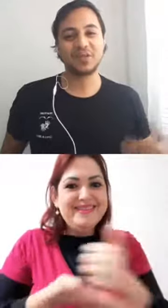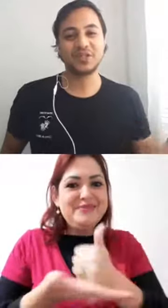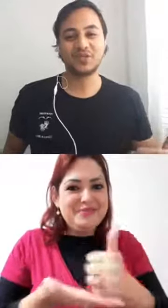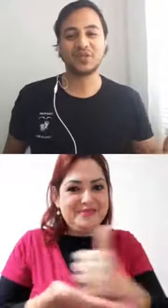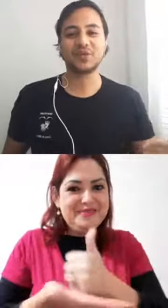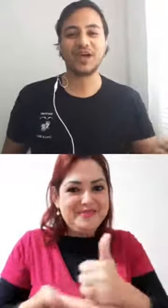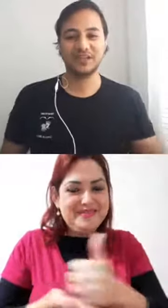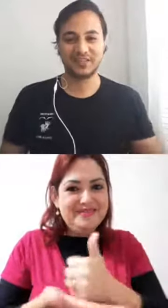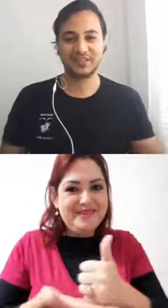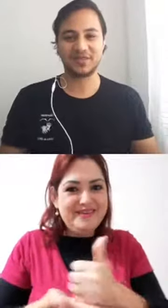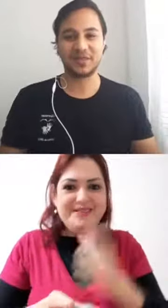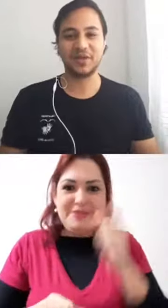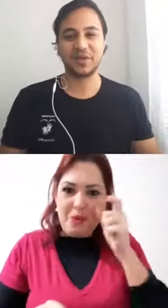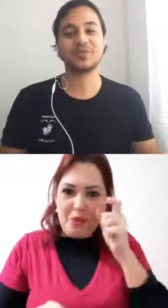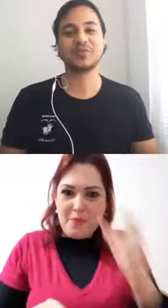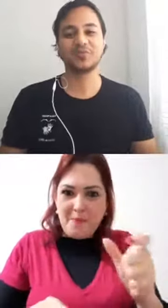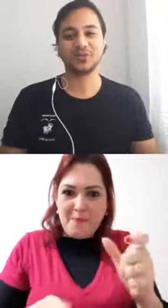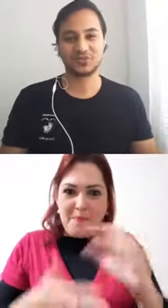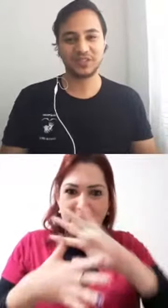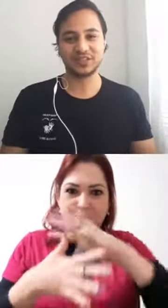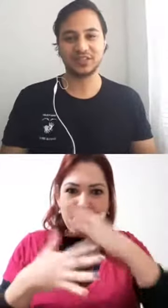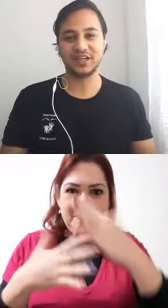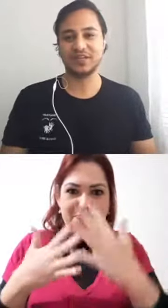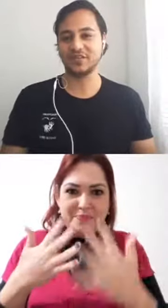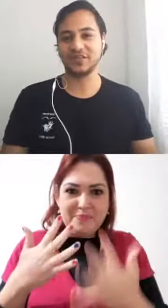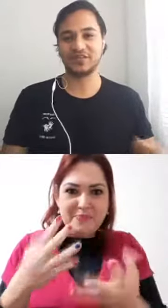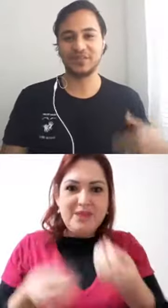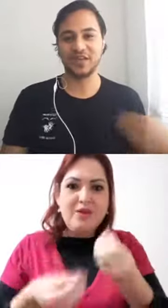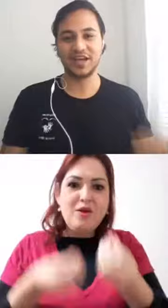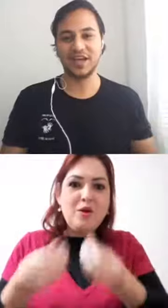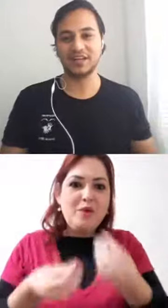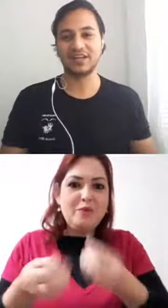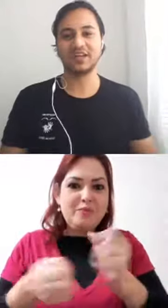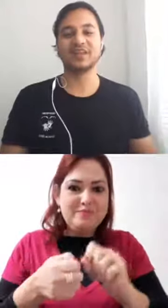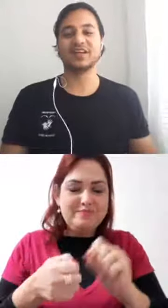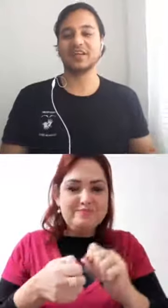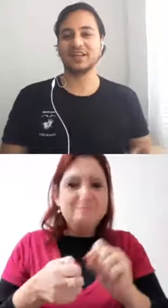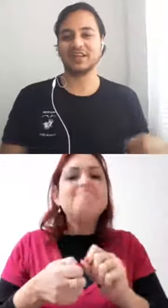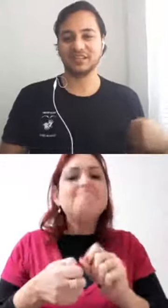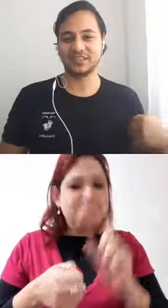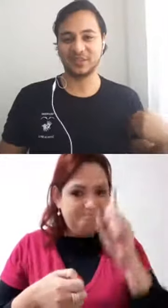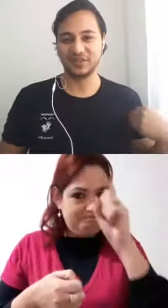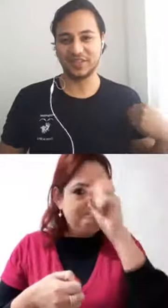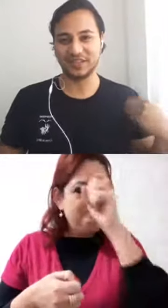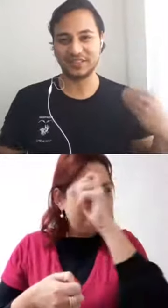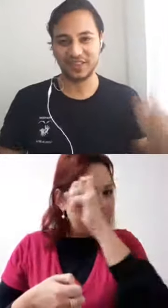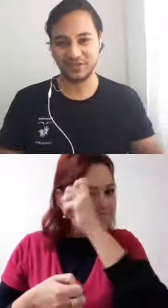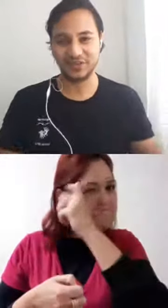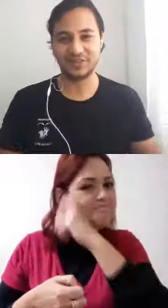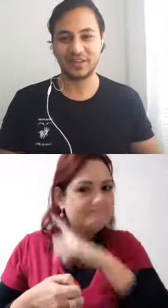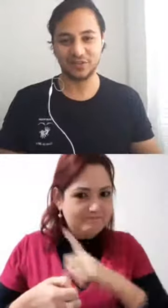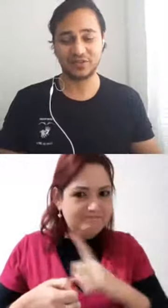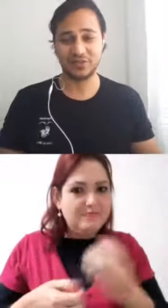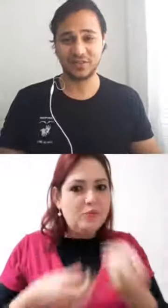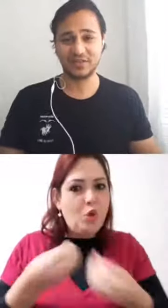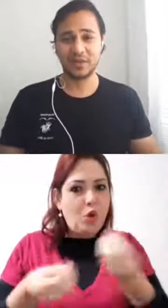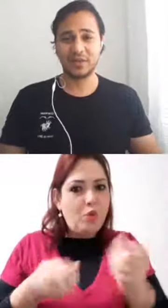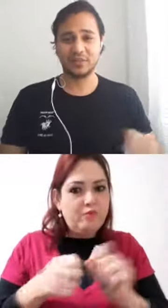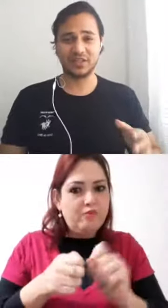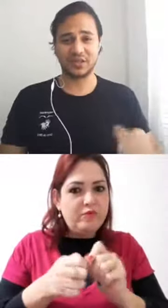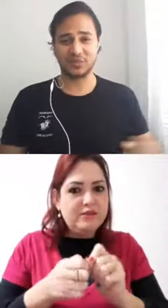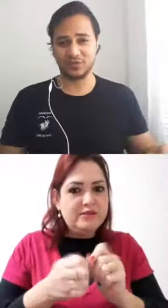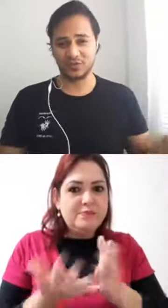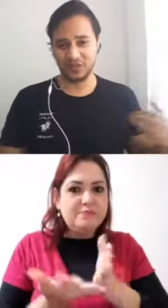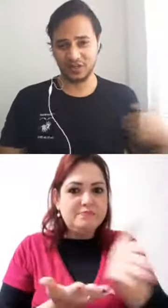haveria muitas dificuldades também para as pessoas surdas, né, em questão da acessibilidade, na questão de acesso, né, muitas coisas.